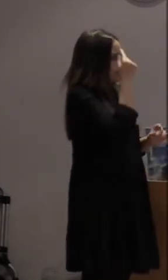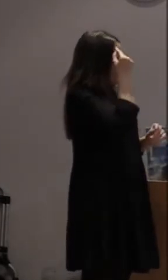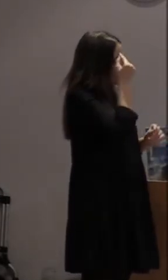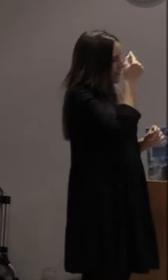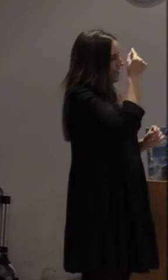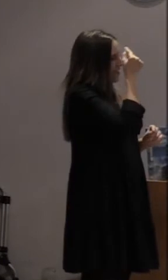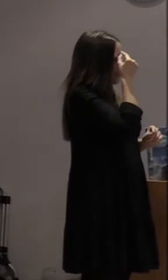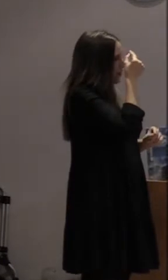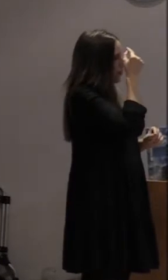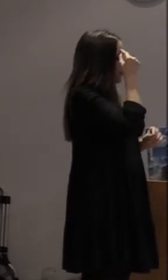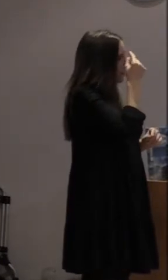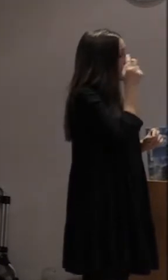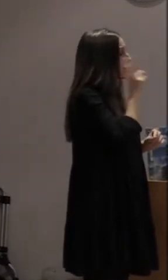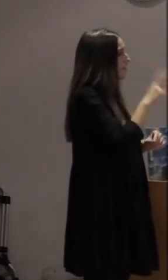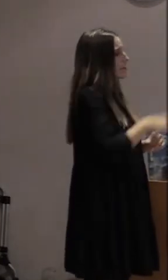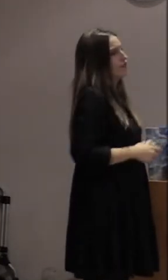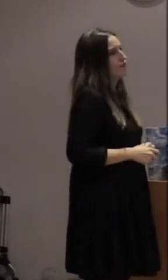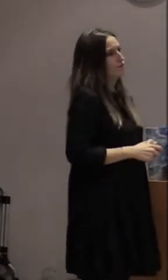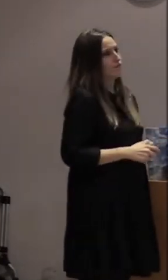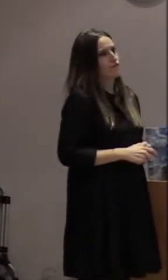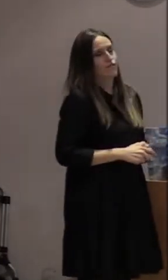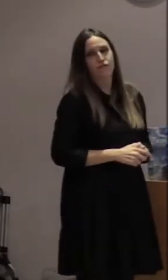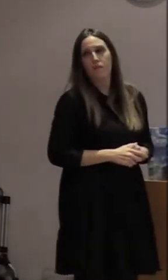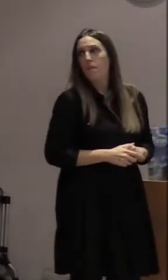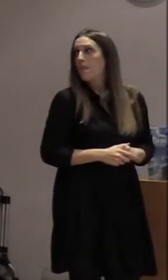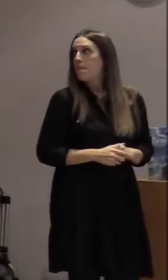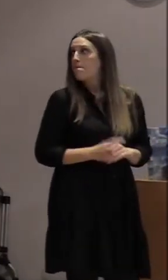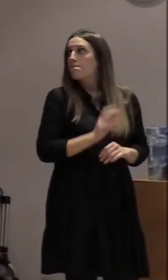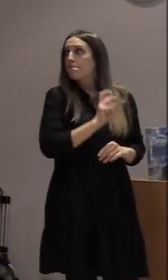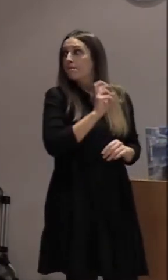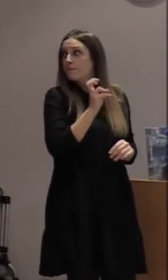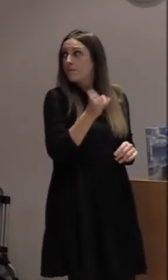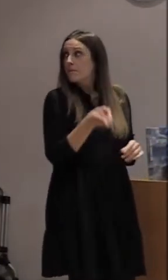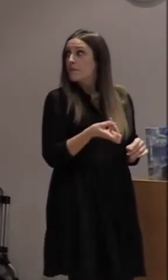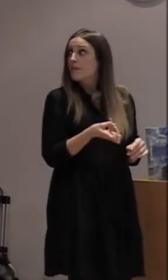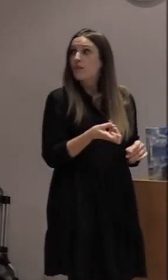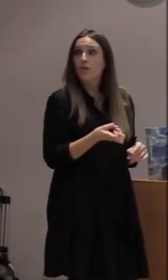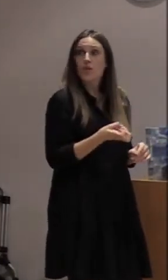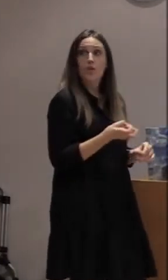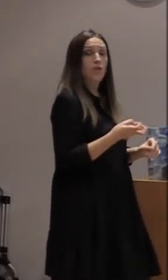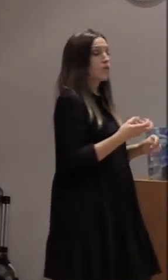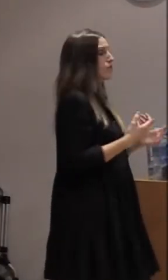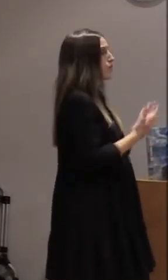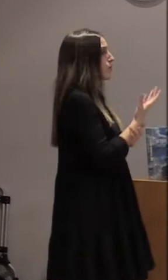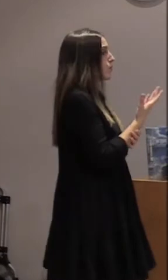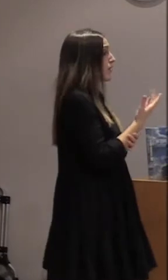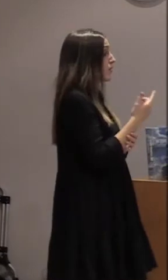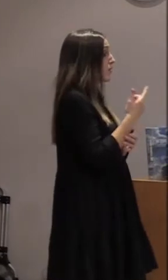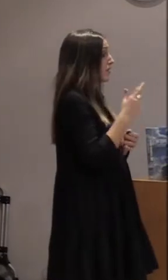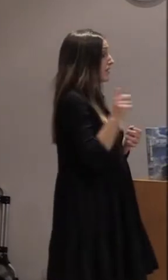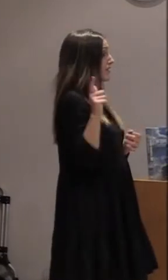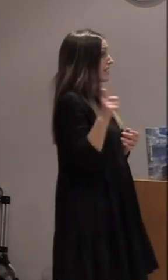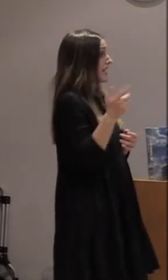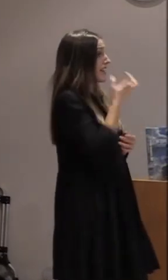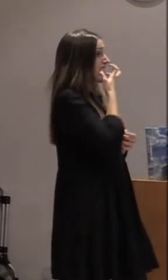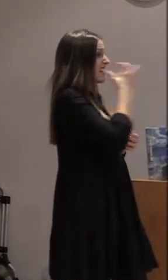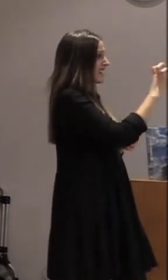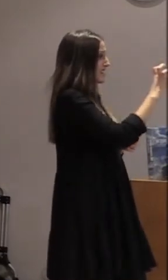memoria de haberlo visto a Gogh. Otro cuadro que se ha relacionado con la erupción del Krakatoa es el del